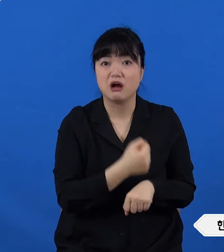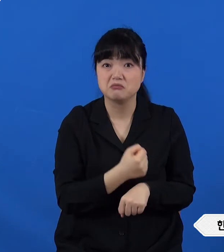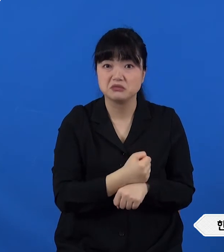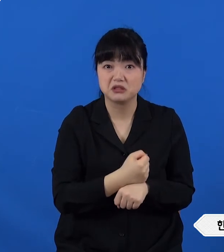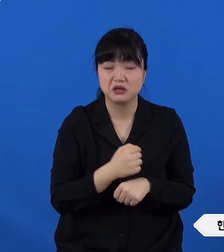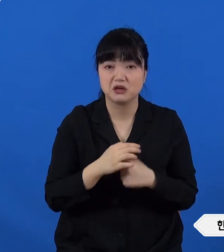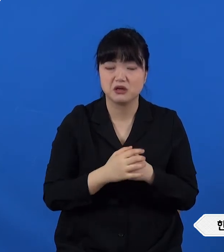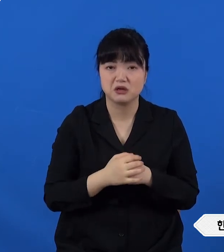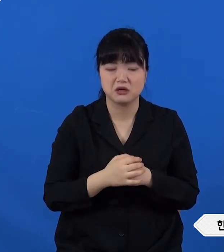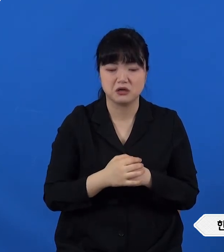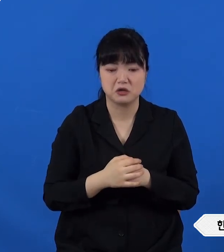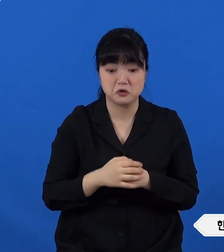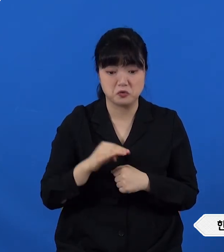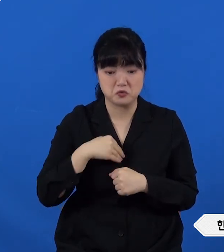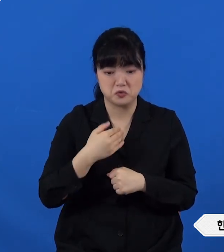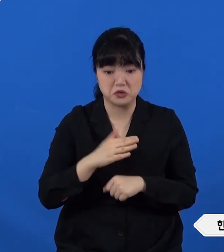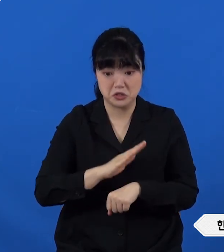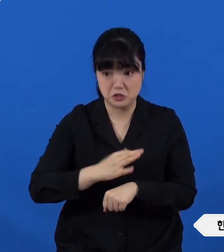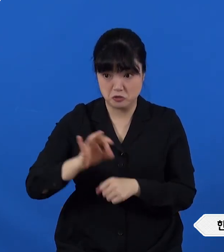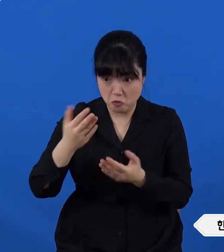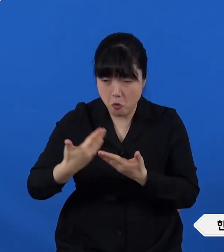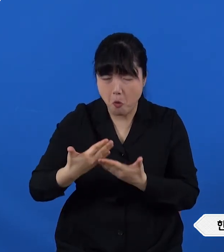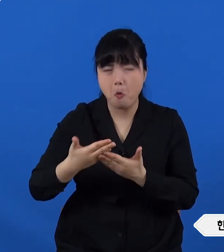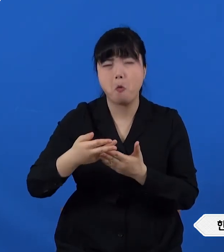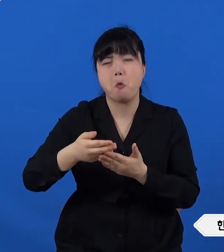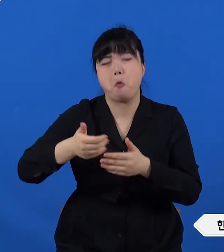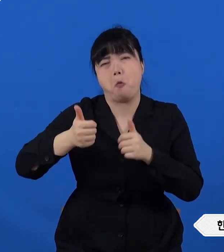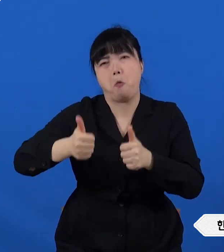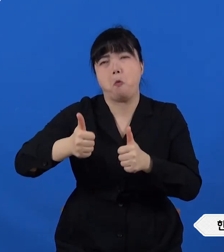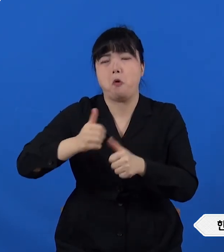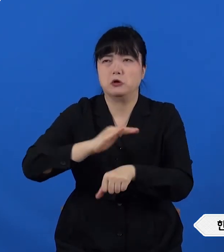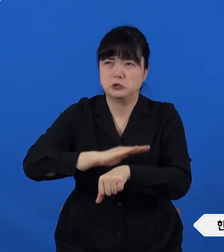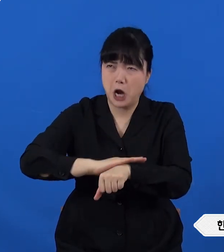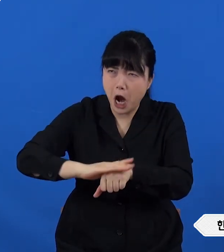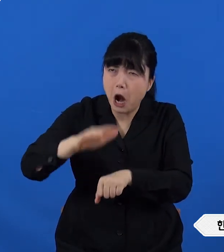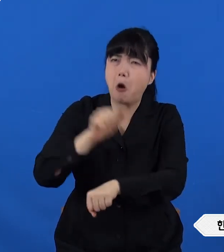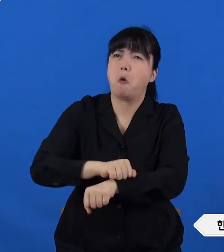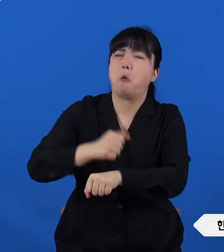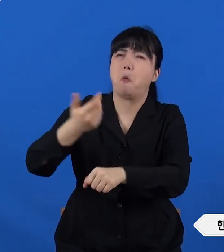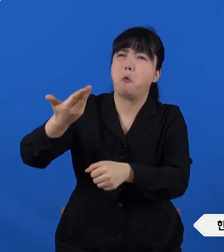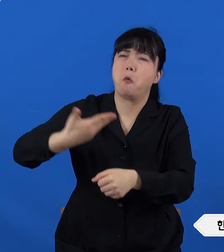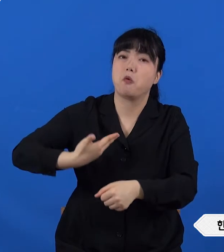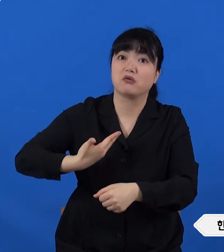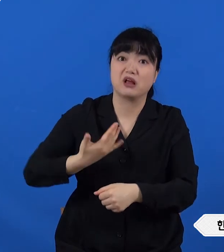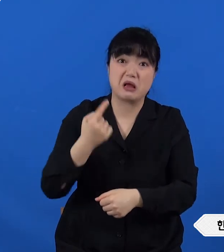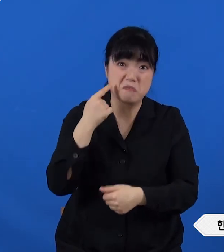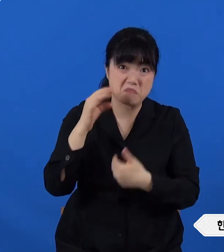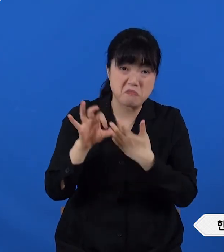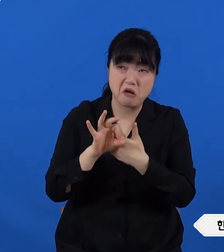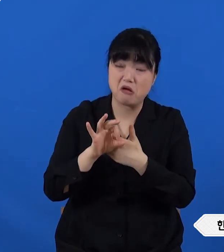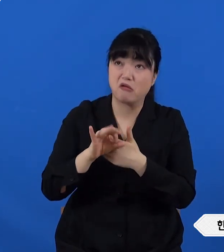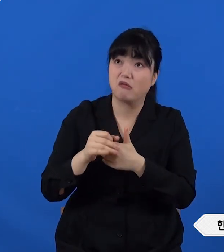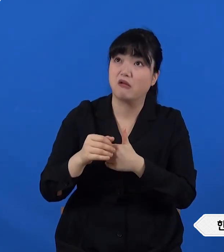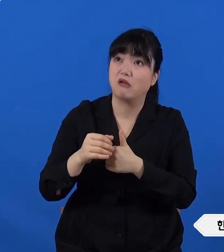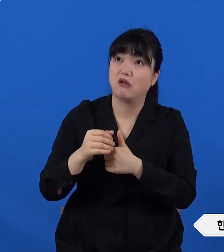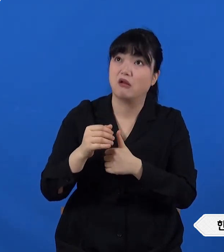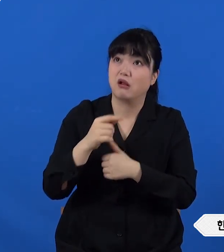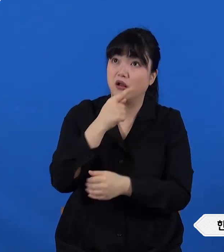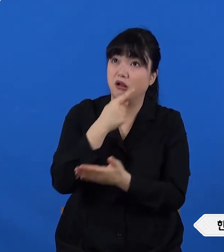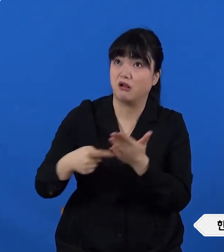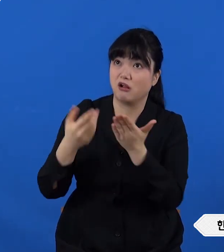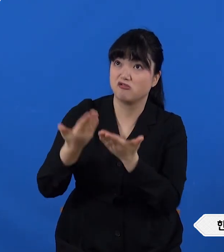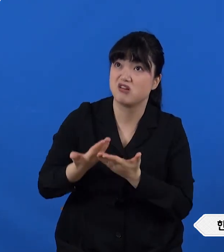유리한 판결이 떨어지면 사법부가 정의로운 판결을 내렸다고 막 추켜 세우고, 우리 편에 불리한